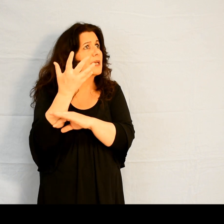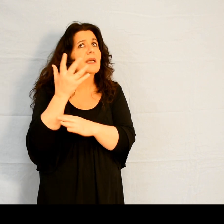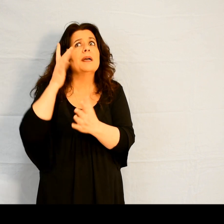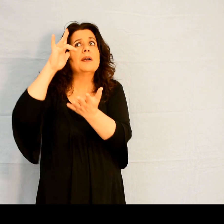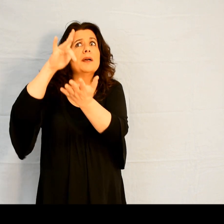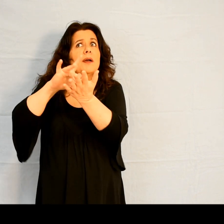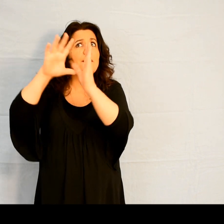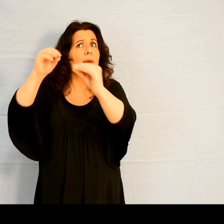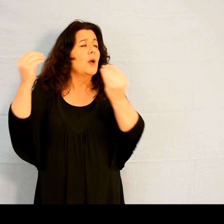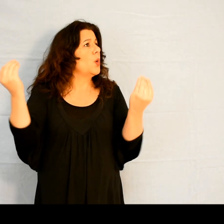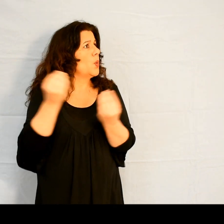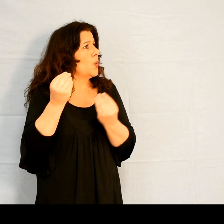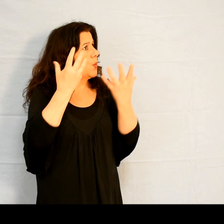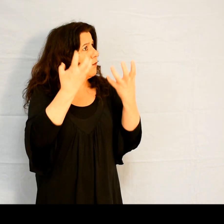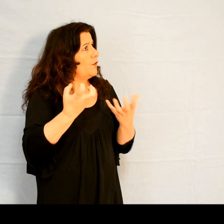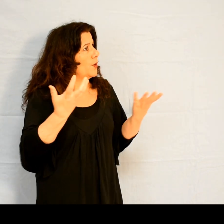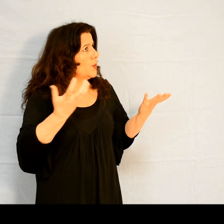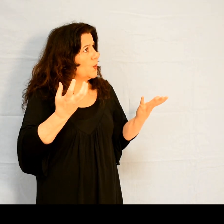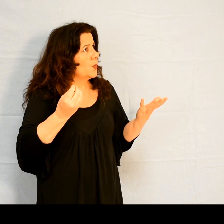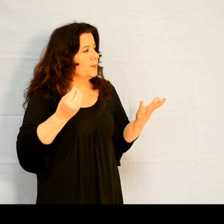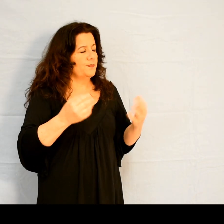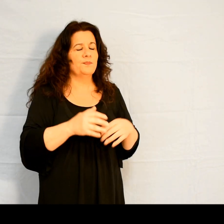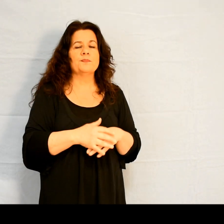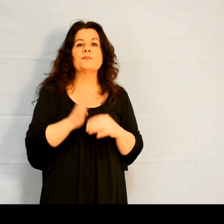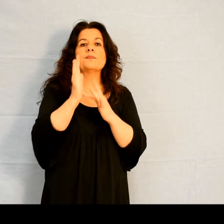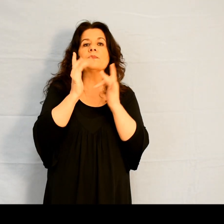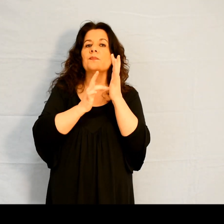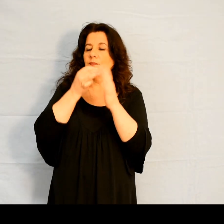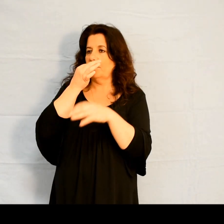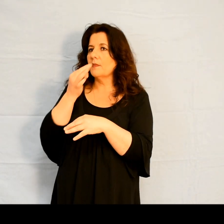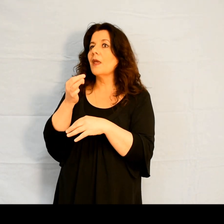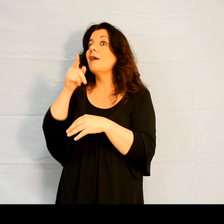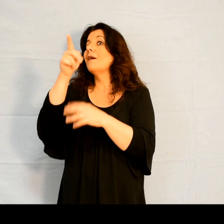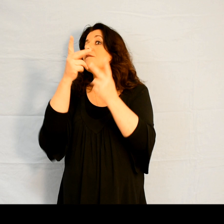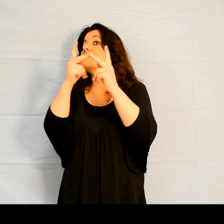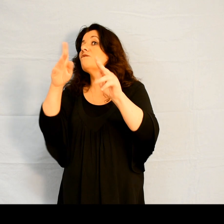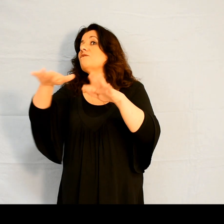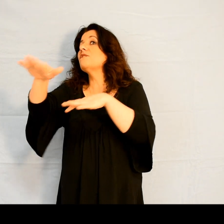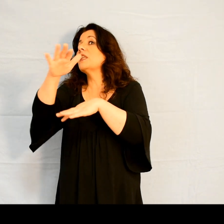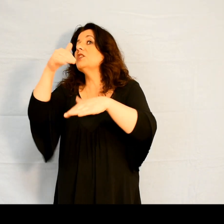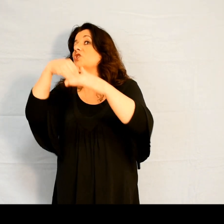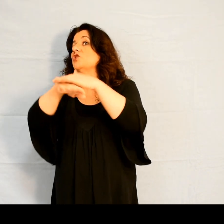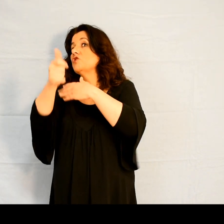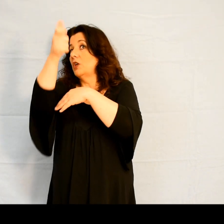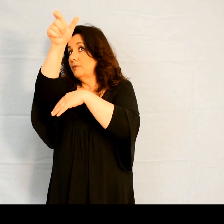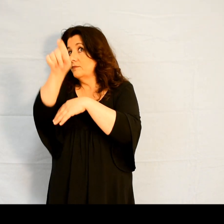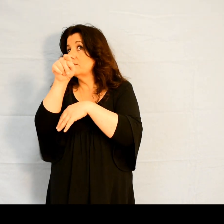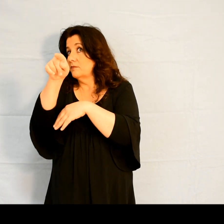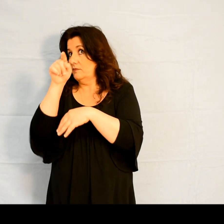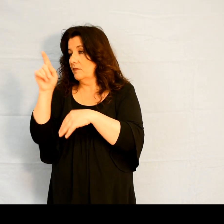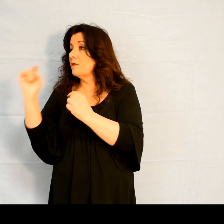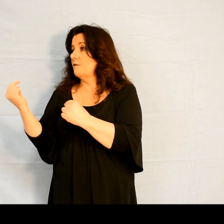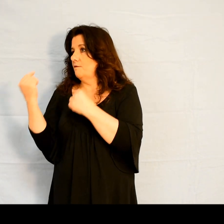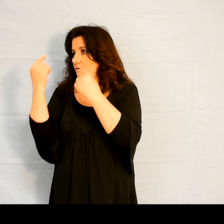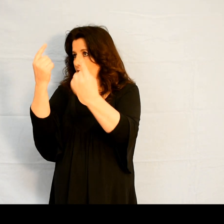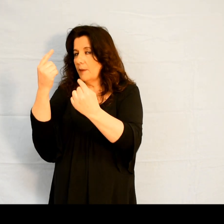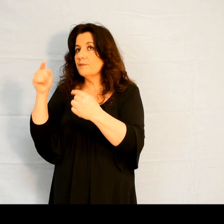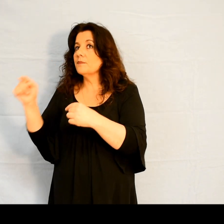Il leur dit : « Allez à la ville, chez un tel, et dites-lui : le Maître te fait